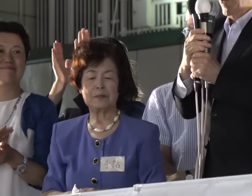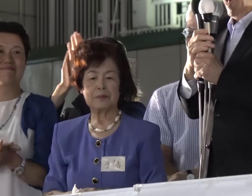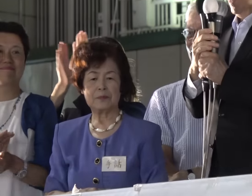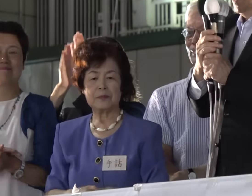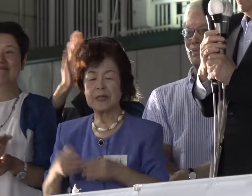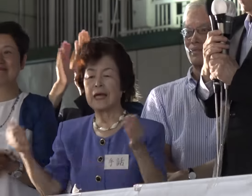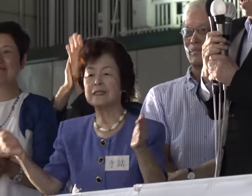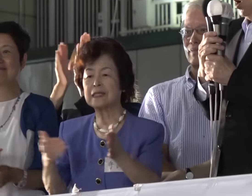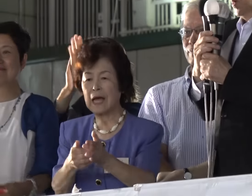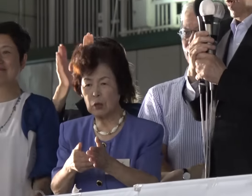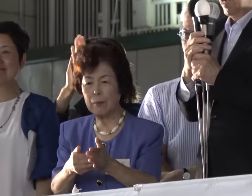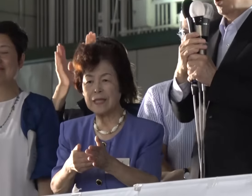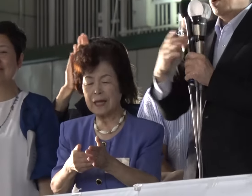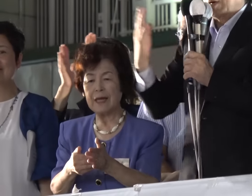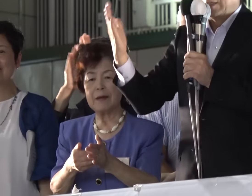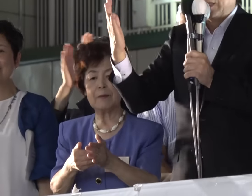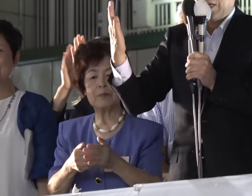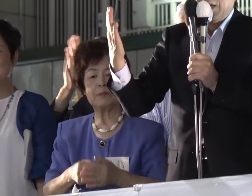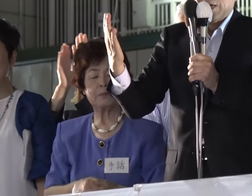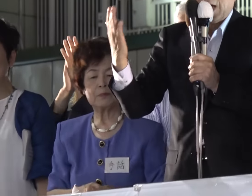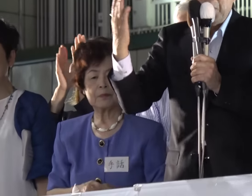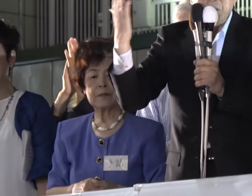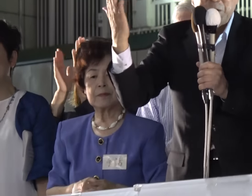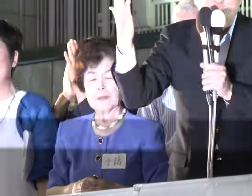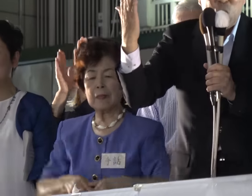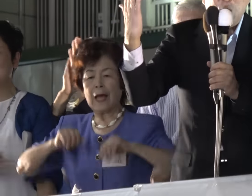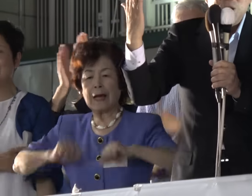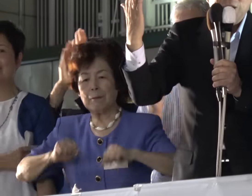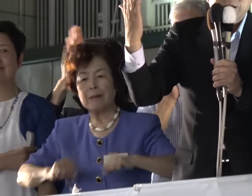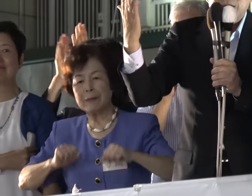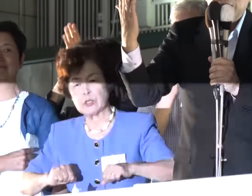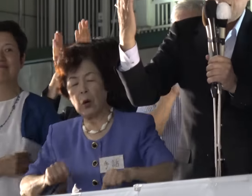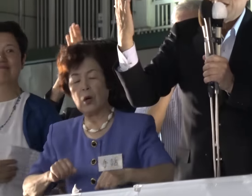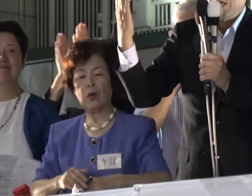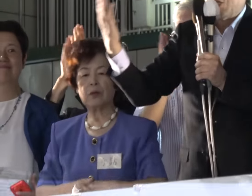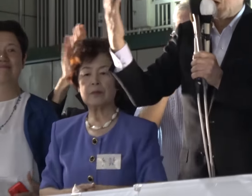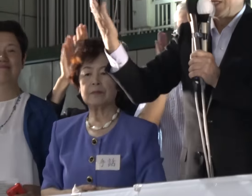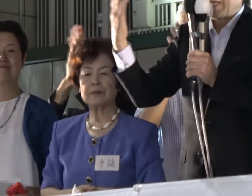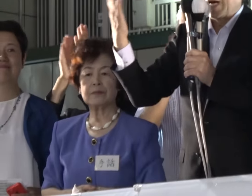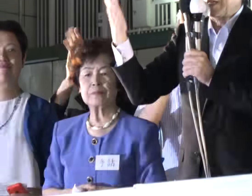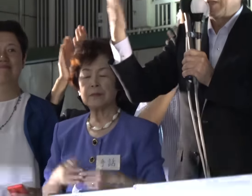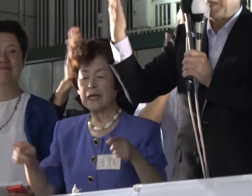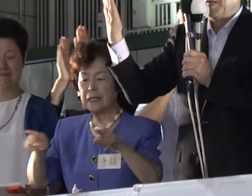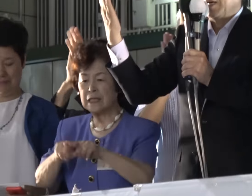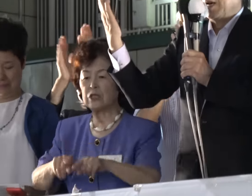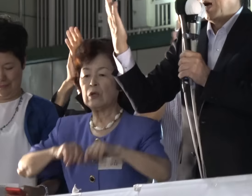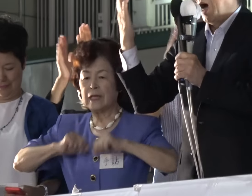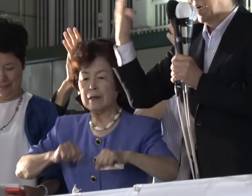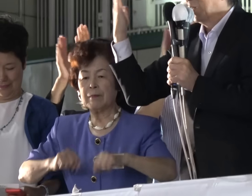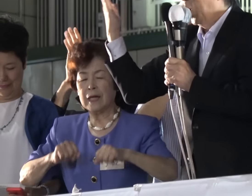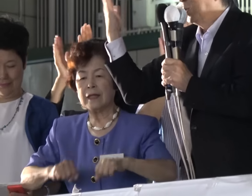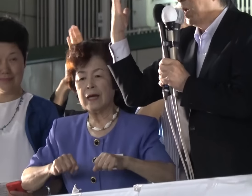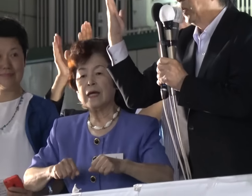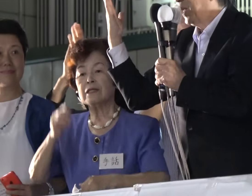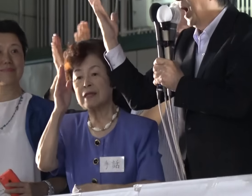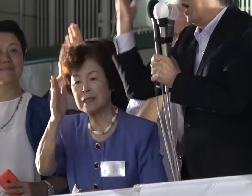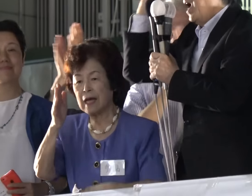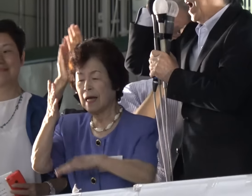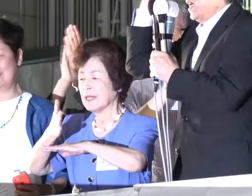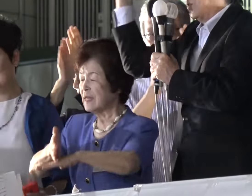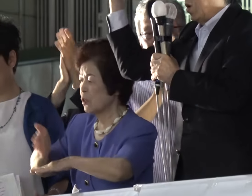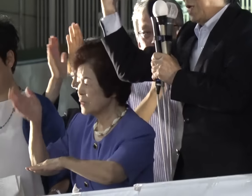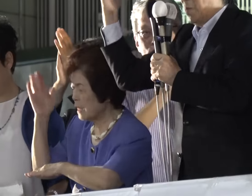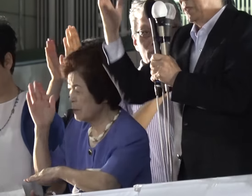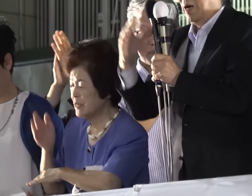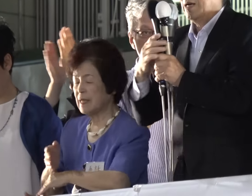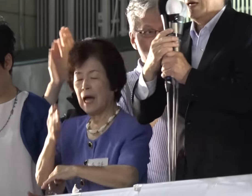最後まで、最後まで気を抜かずに頑張りましょう。一緒に戦ってください。ありがとうございました、